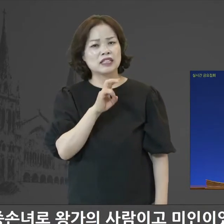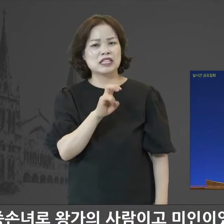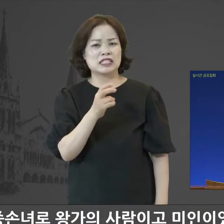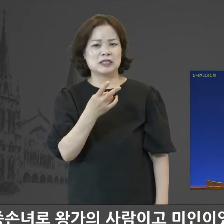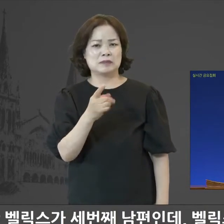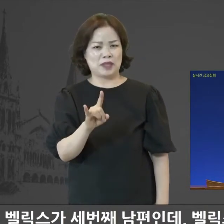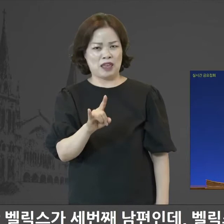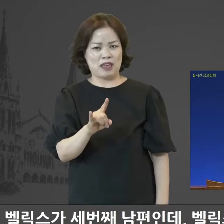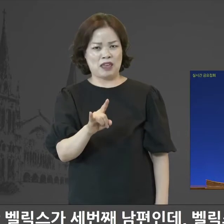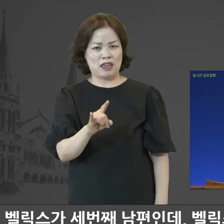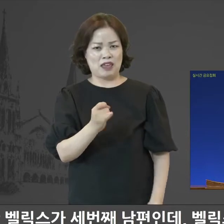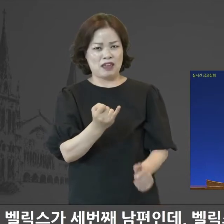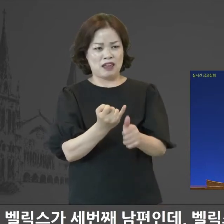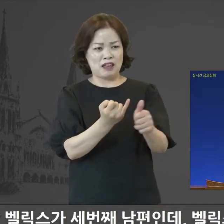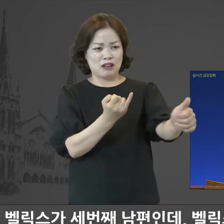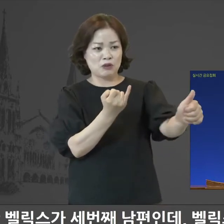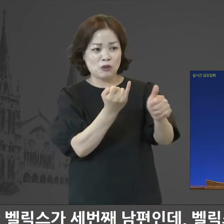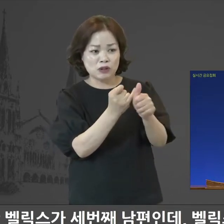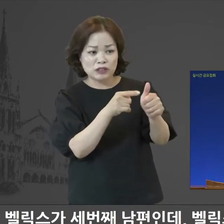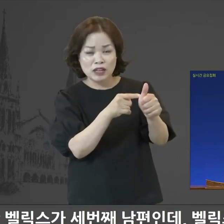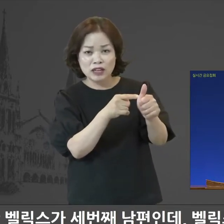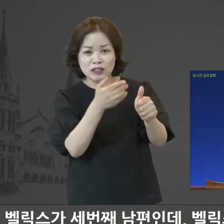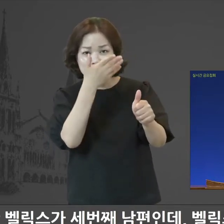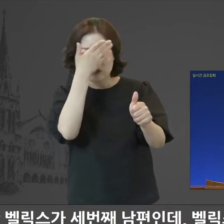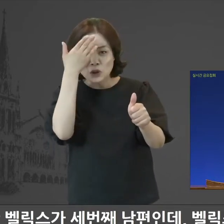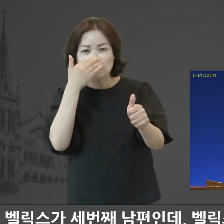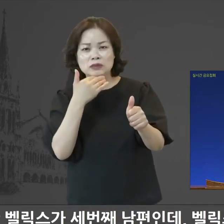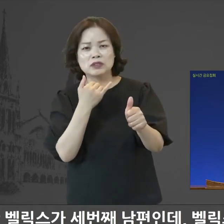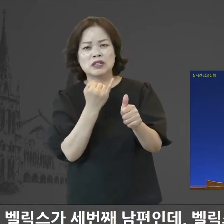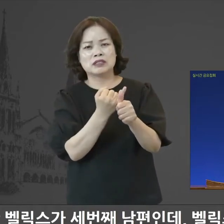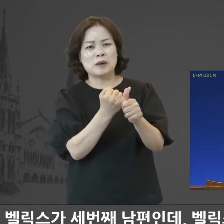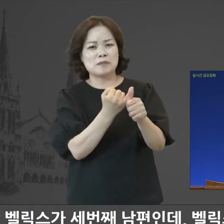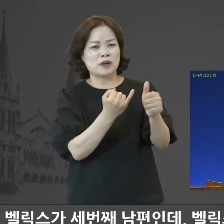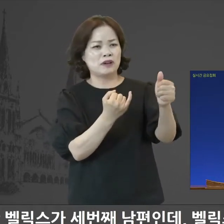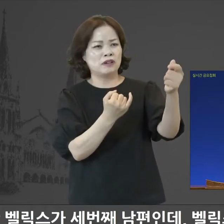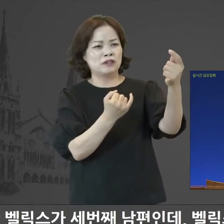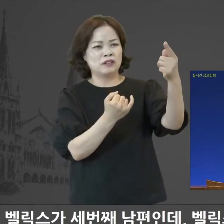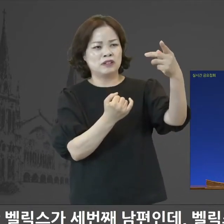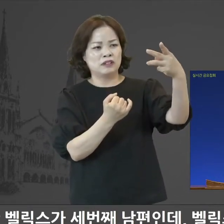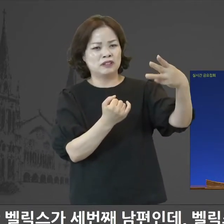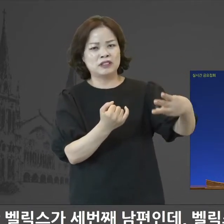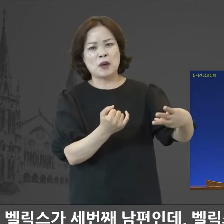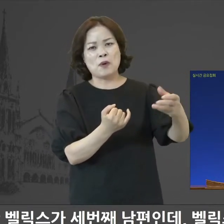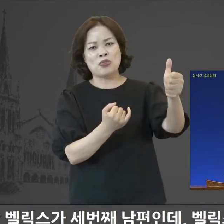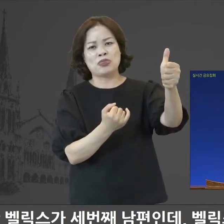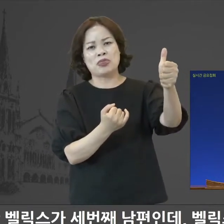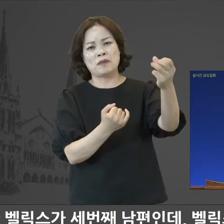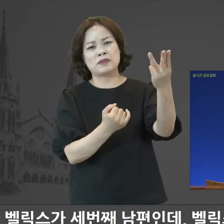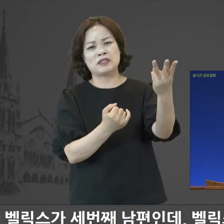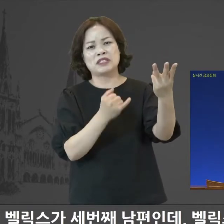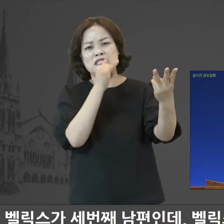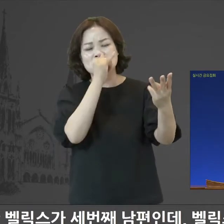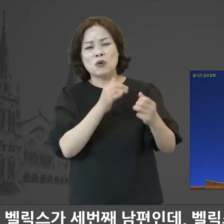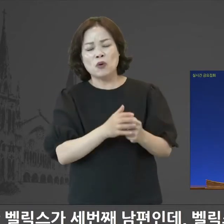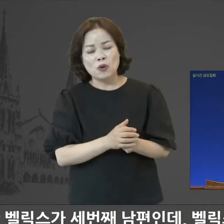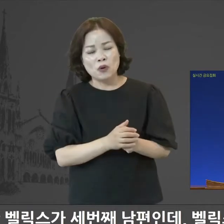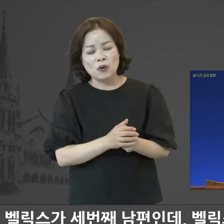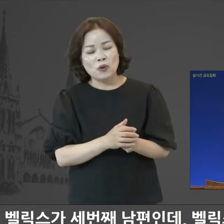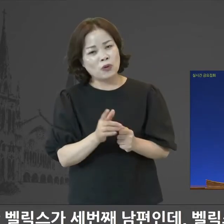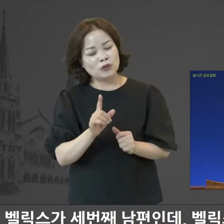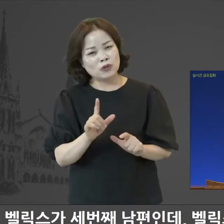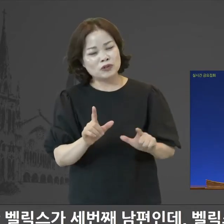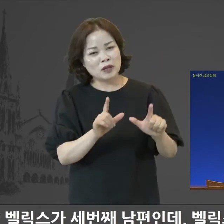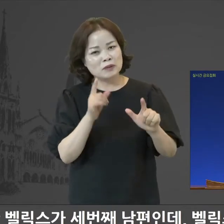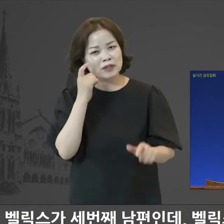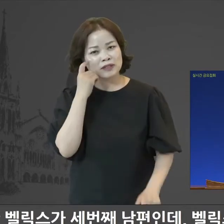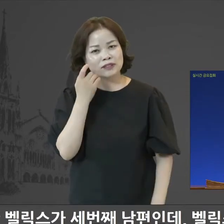안 됐답니다. 그러니까 젊은 나이에 남편이 많이 바뀔 정도면 이게 어떤 삶이라고 여러분은